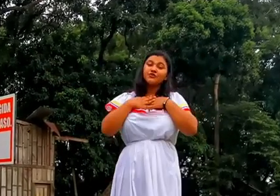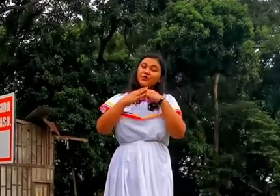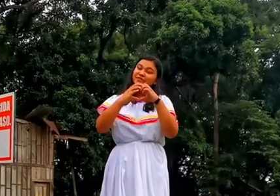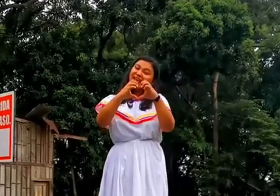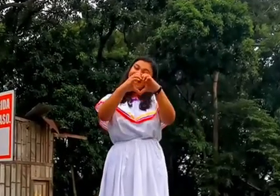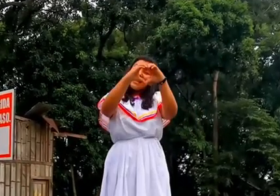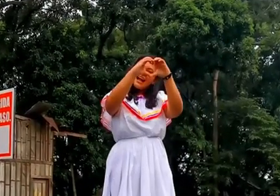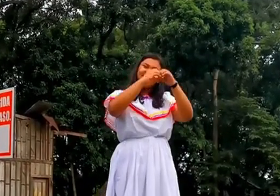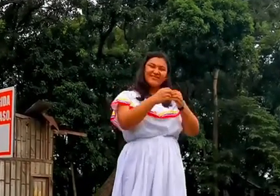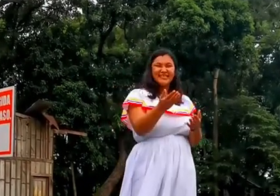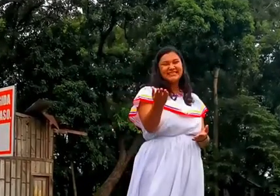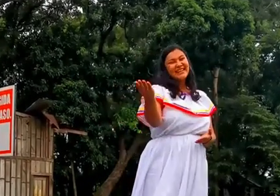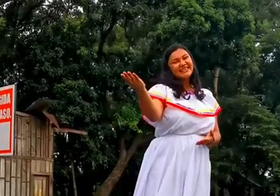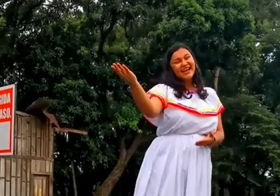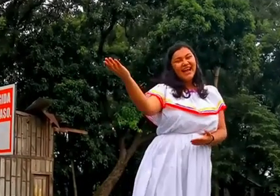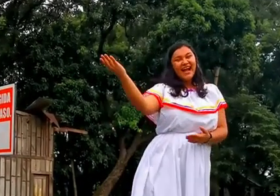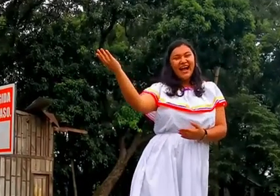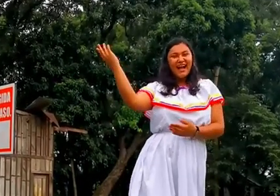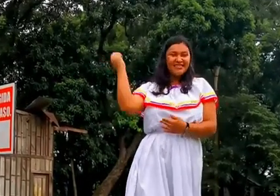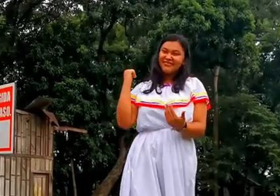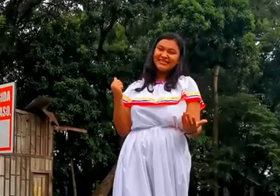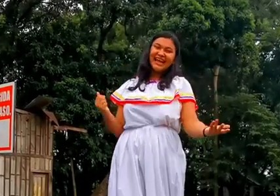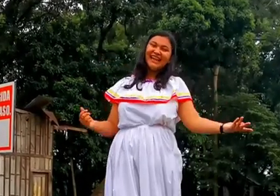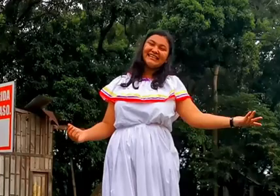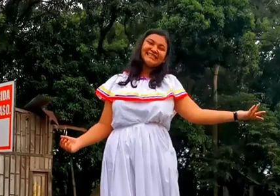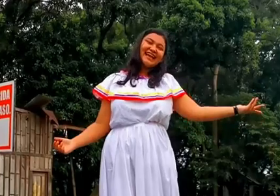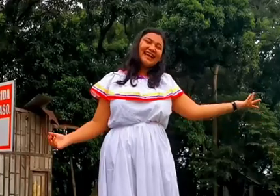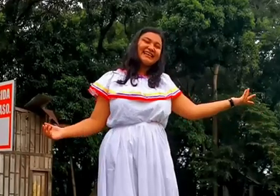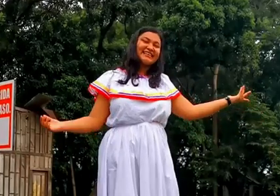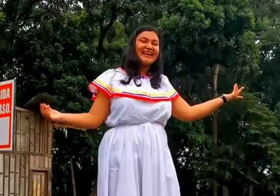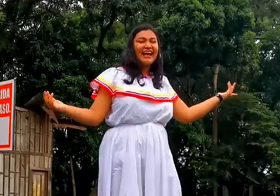te amo desde el llano hasta la sierra.